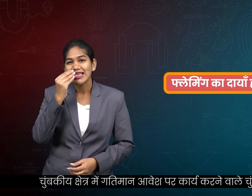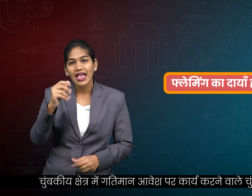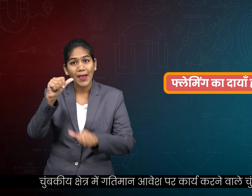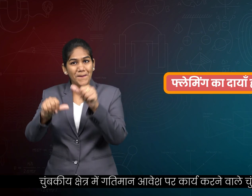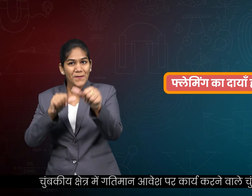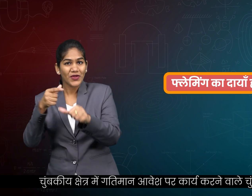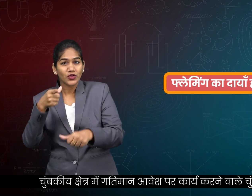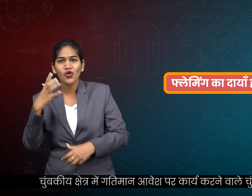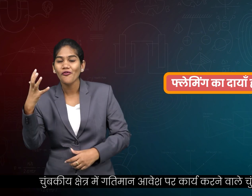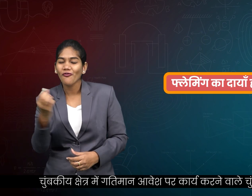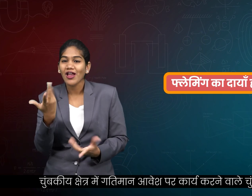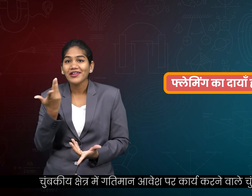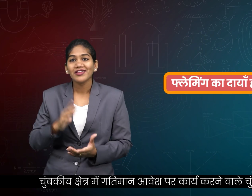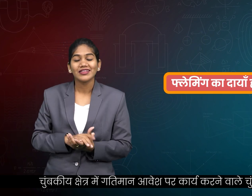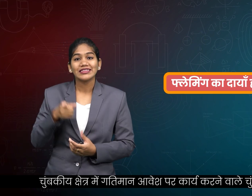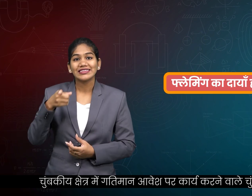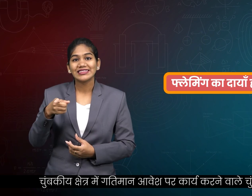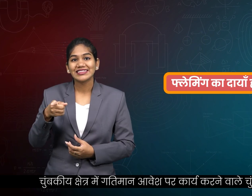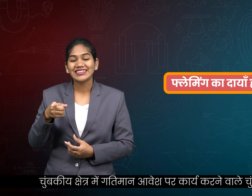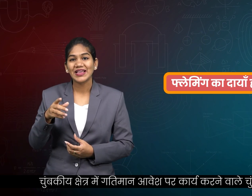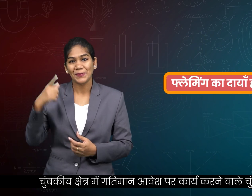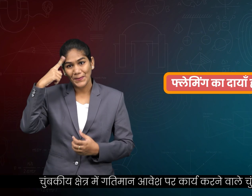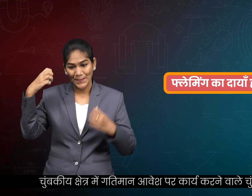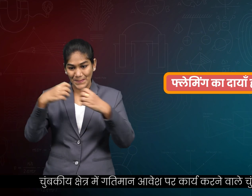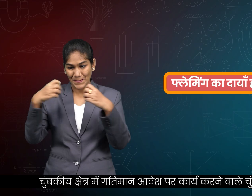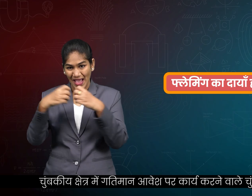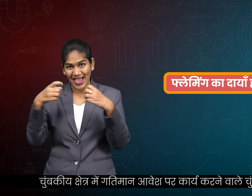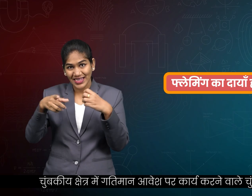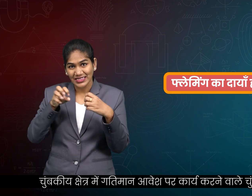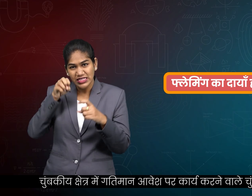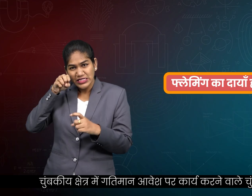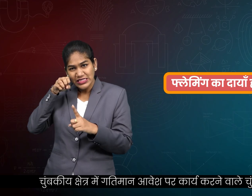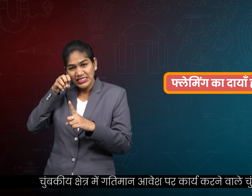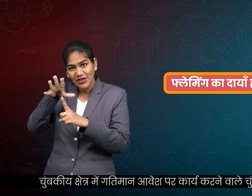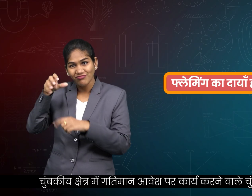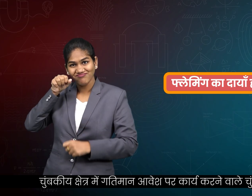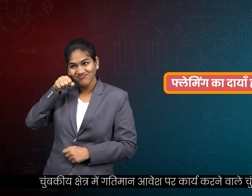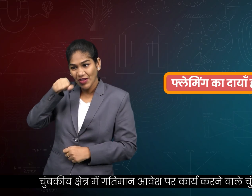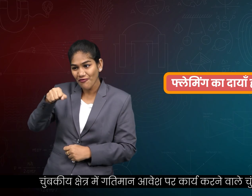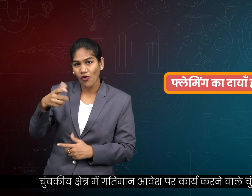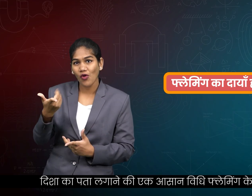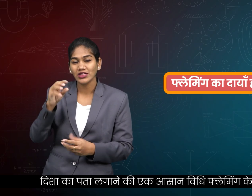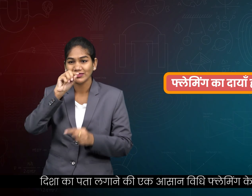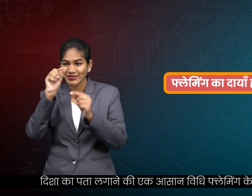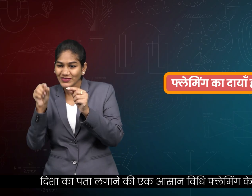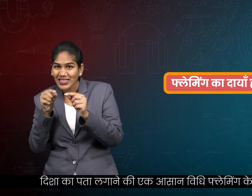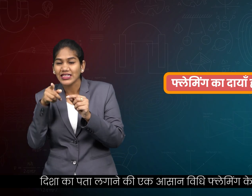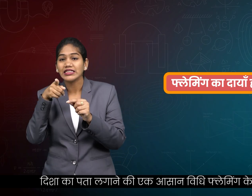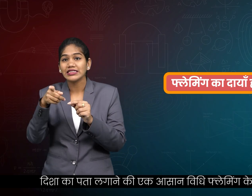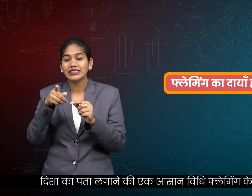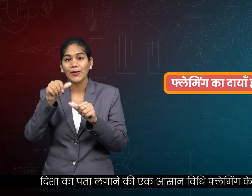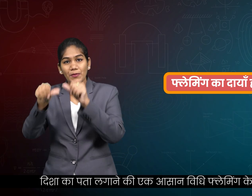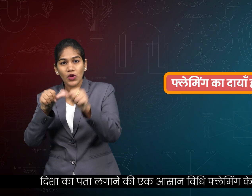चुंबकीय क्षेत्र में गतिमान आवेश पर कार्य करने वाले चुंबकीय बल की दिशा का